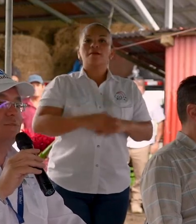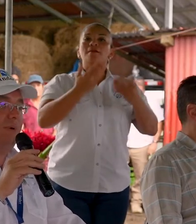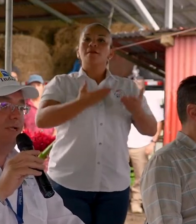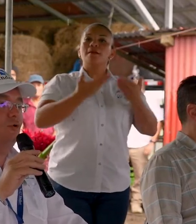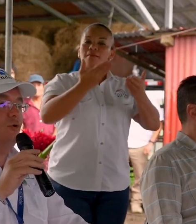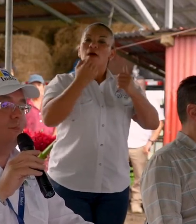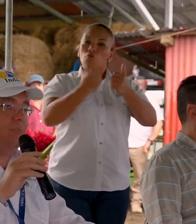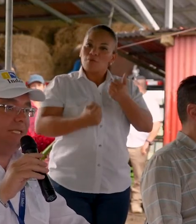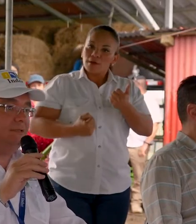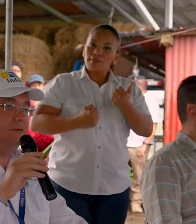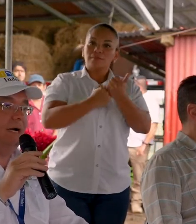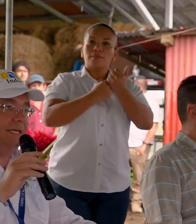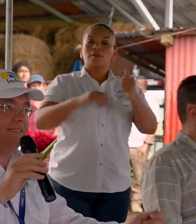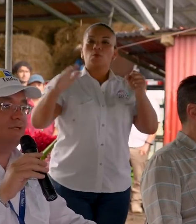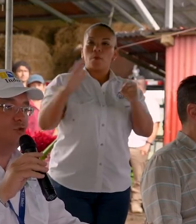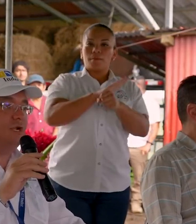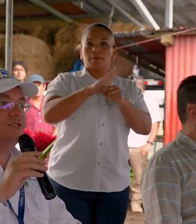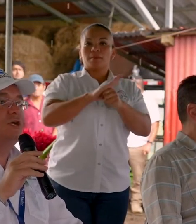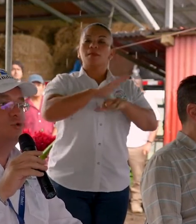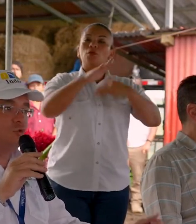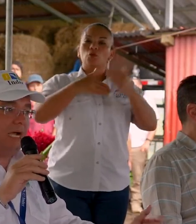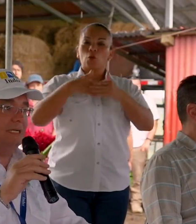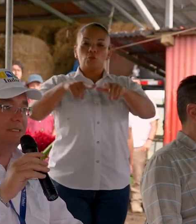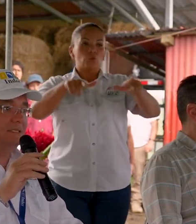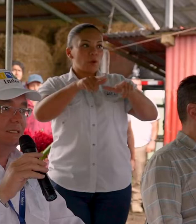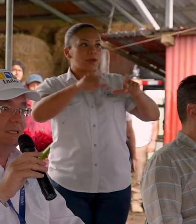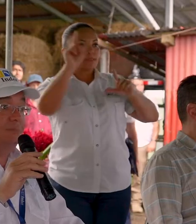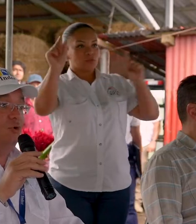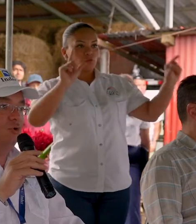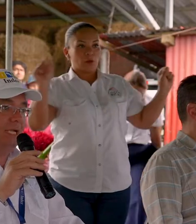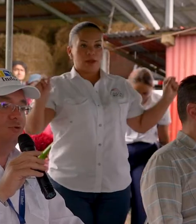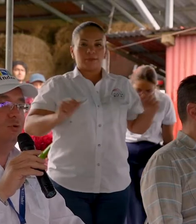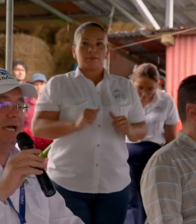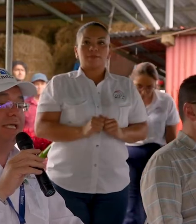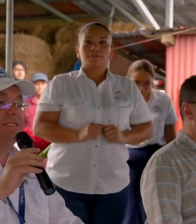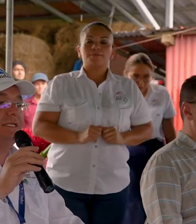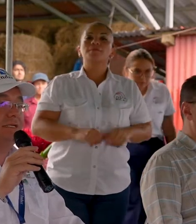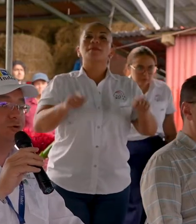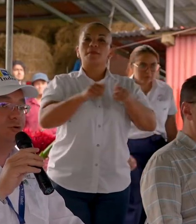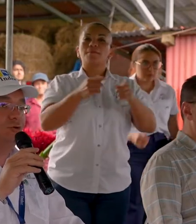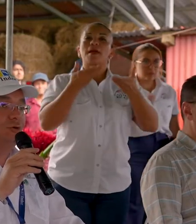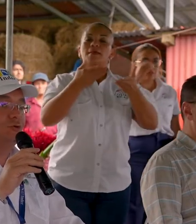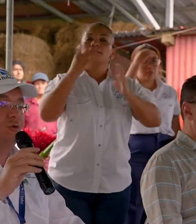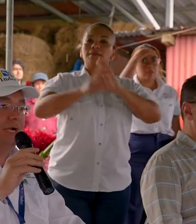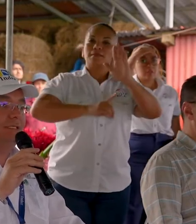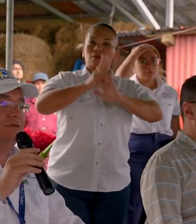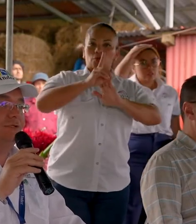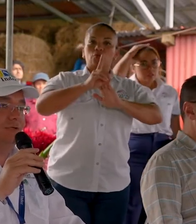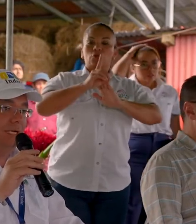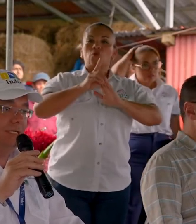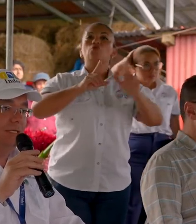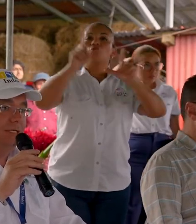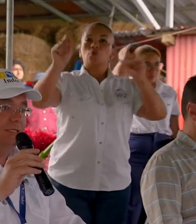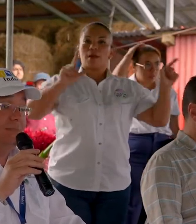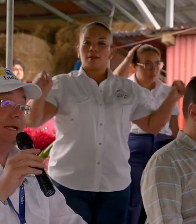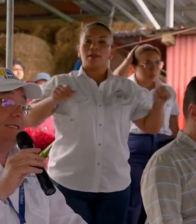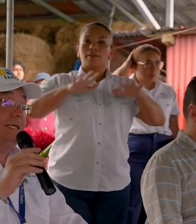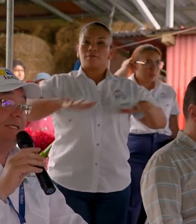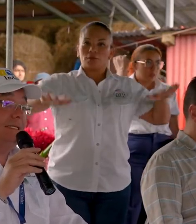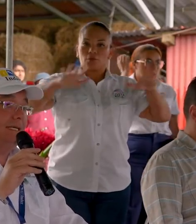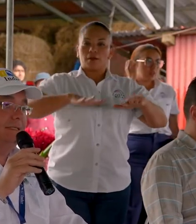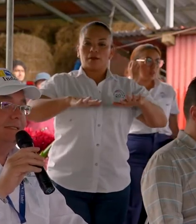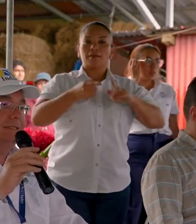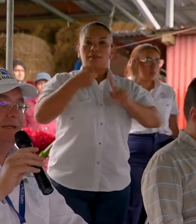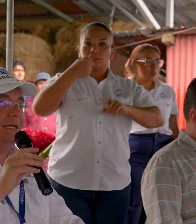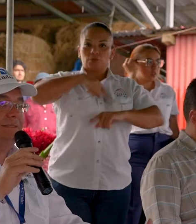un respaldo completo a esas zonas rurales y por lo tanto a ese desarrollo rural territorial. De parte